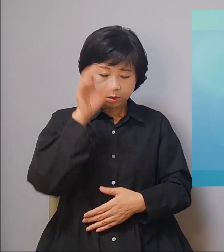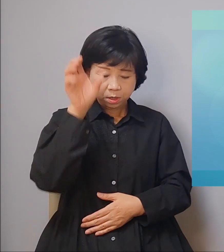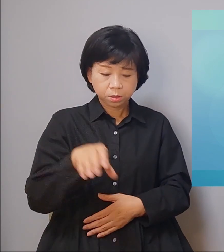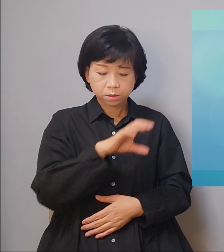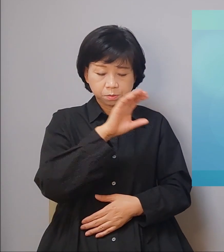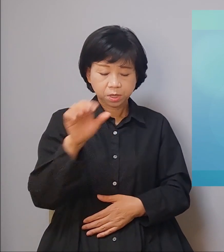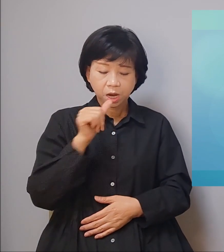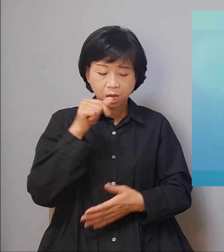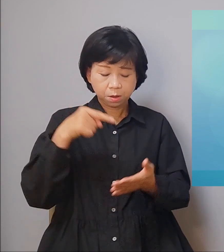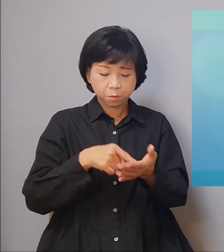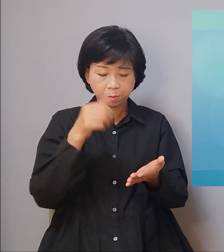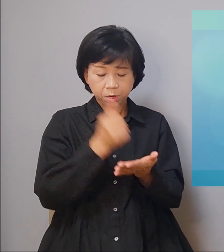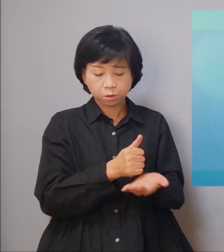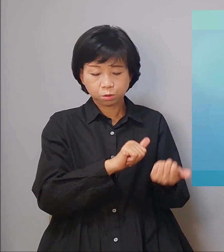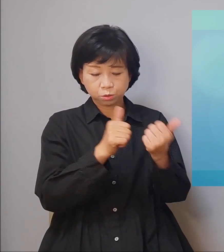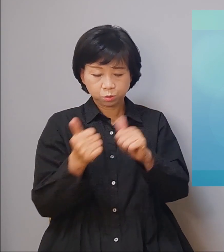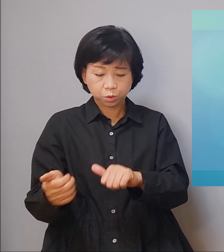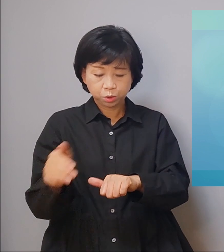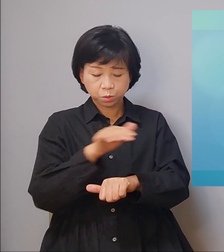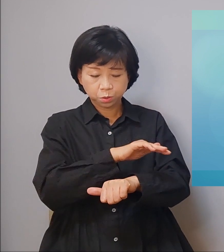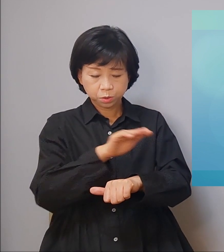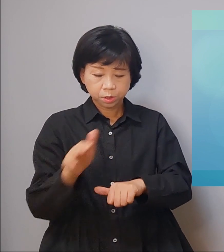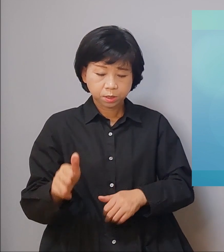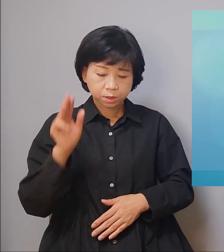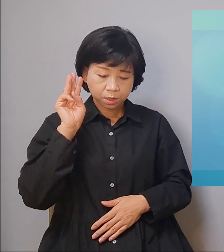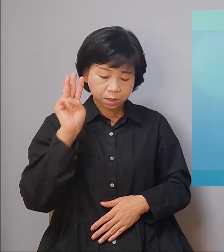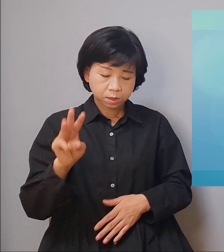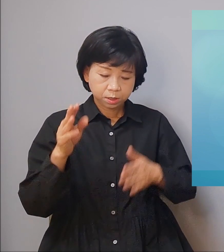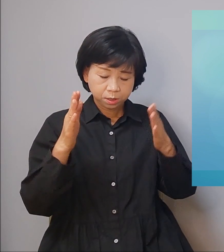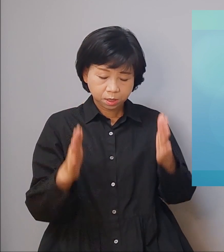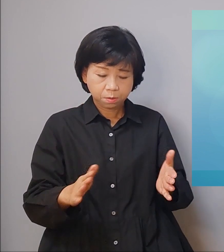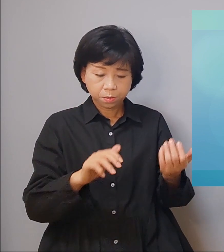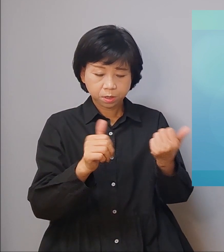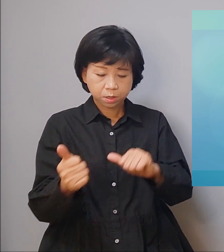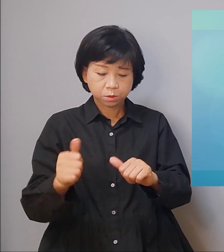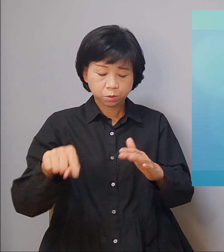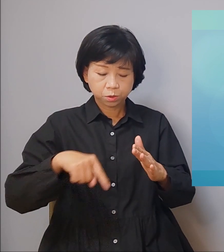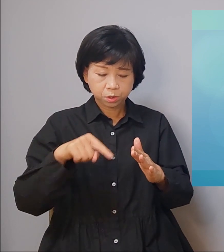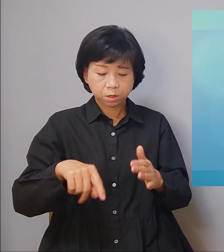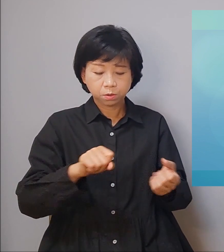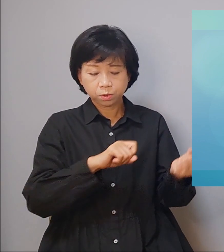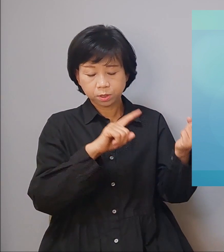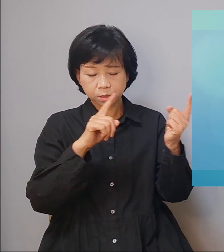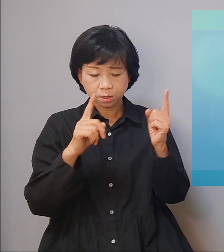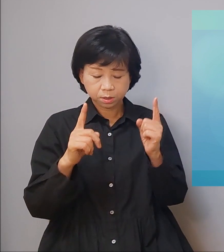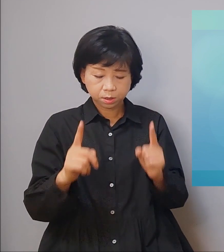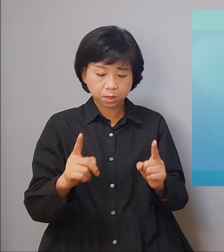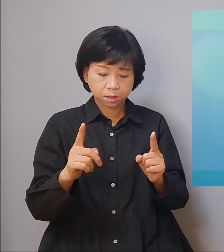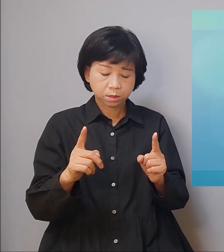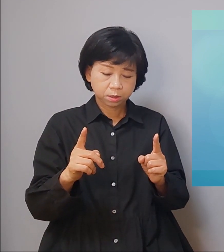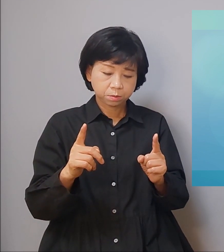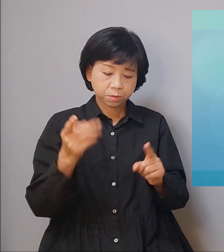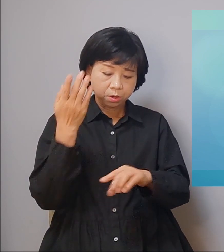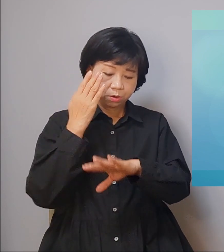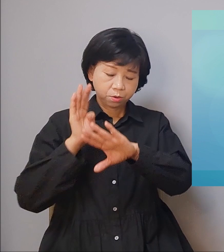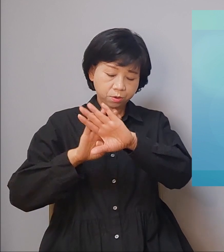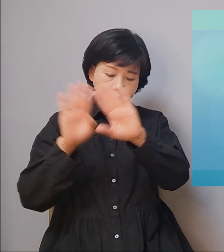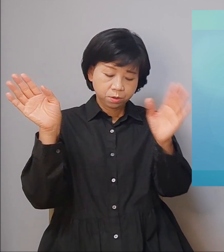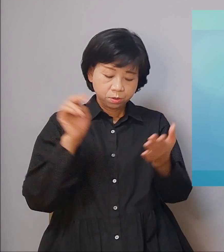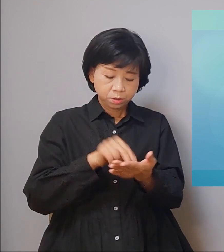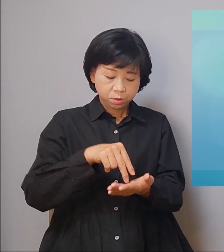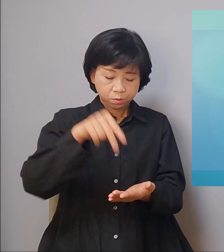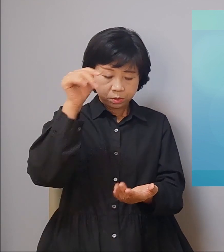고난을 받으사 십자가에 못 박혀 죽으시고 장사한 지 사흘 만에 죽은 자 가운데서 다시